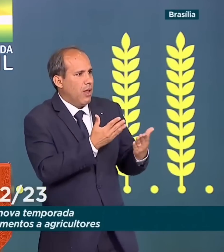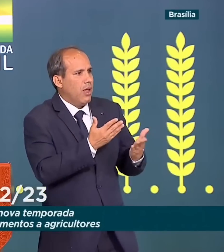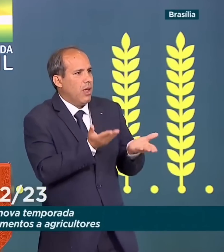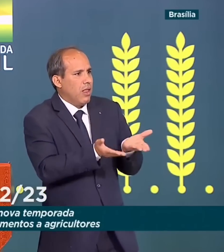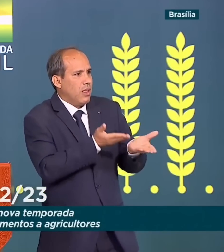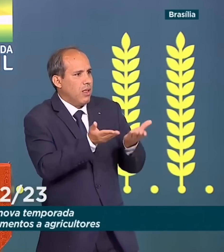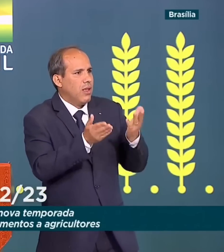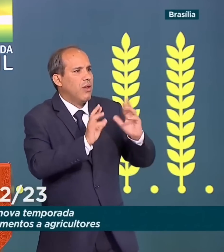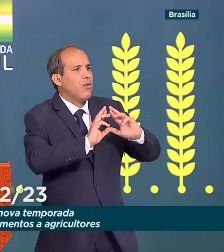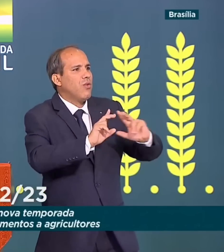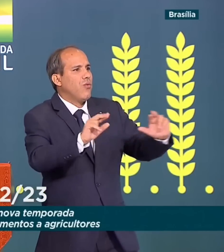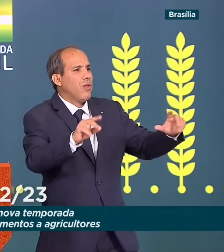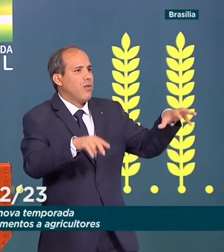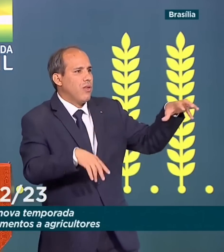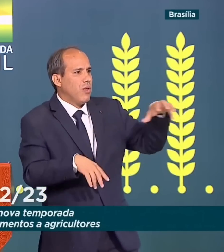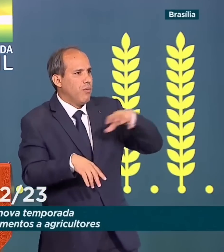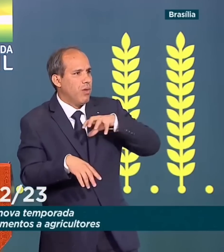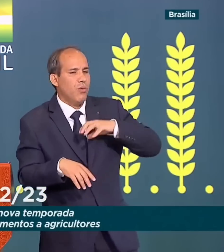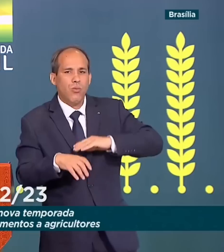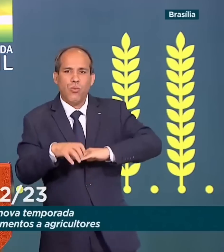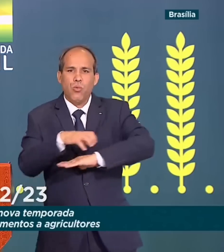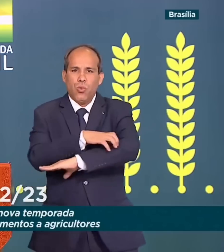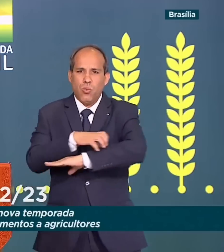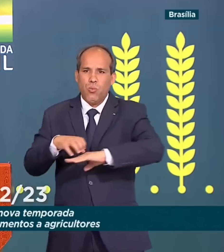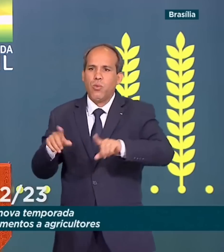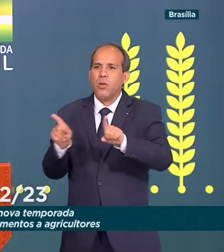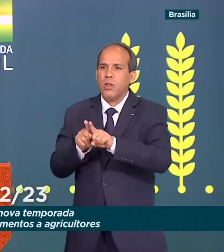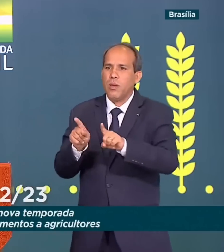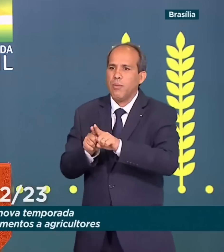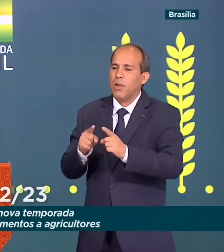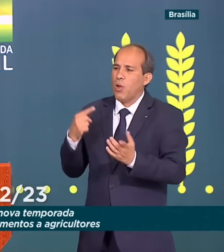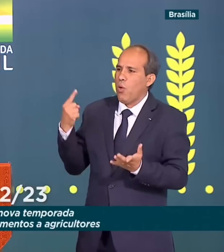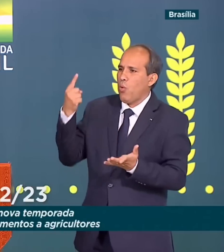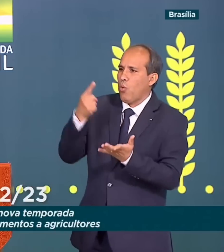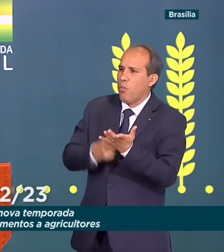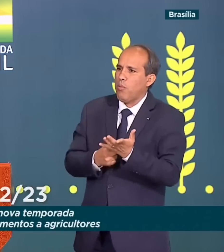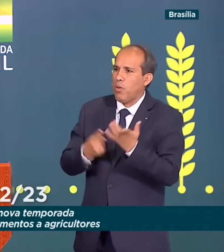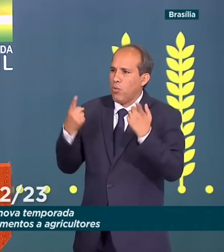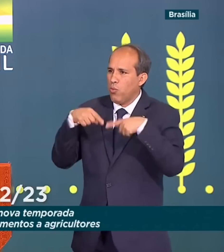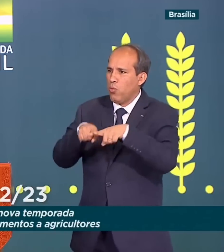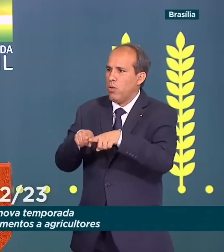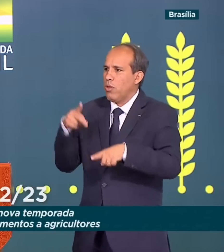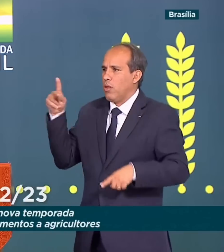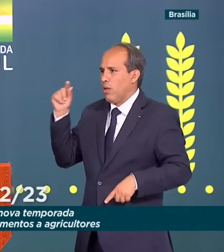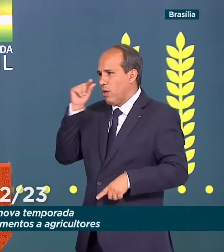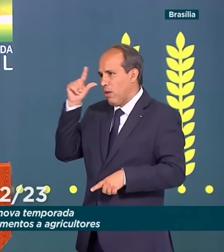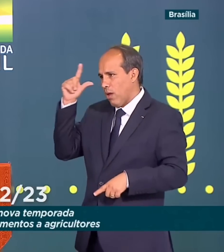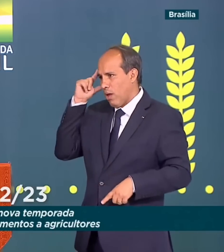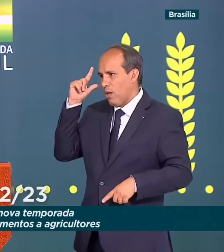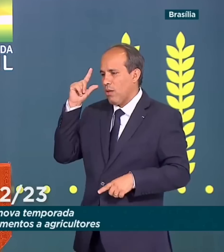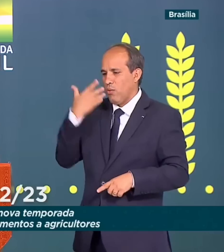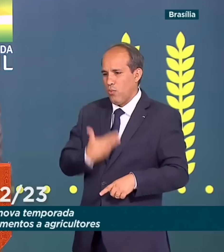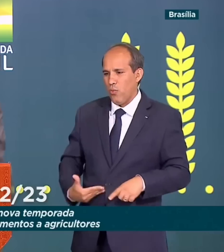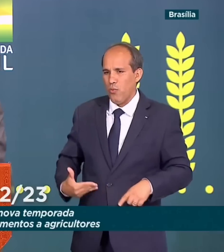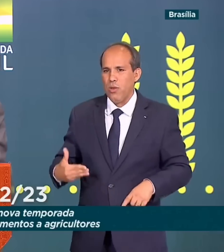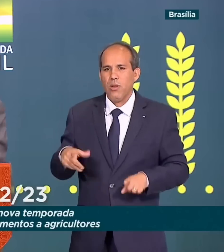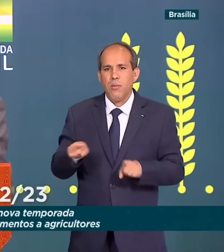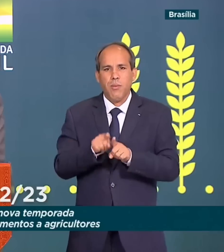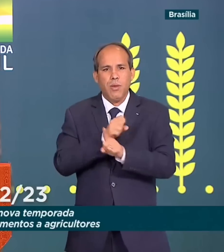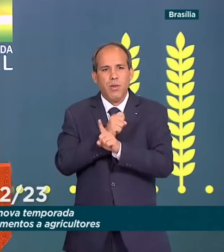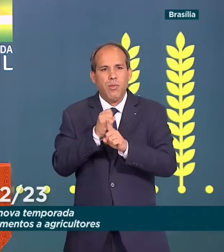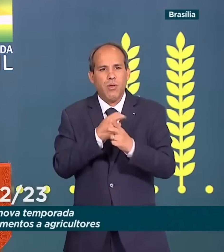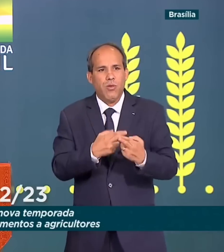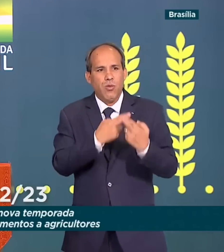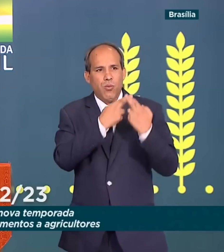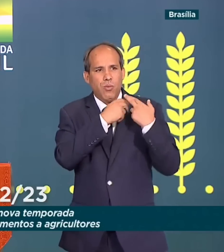aos diversos segmentos do agro e atento ao compromisso, ministro Guedes, do governo e da sociedade com a